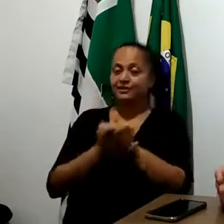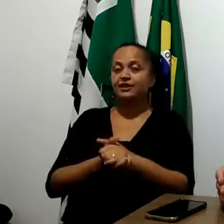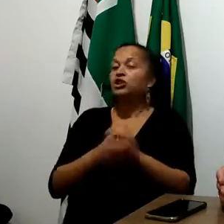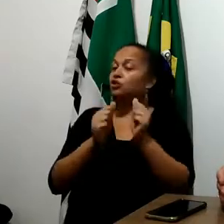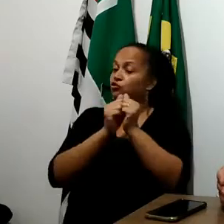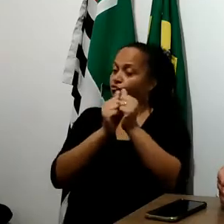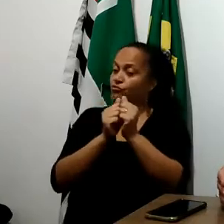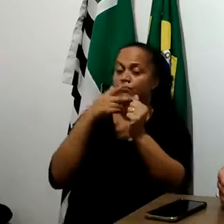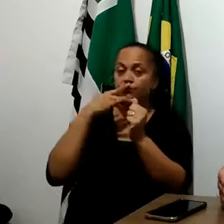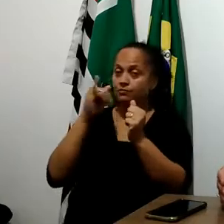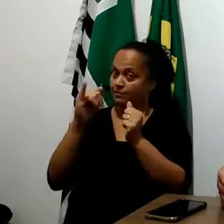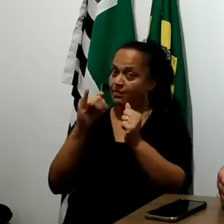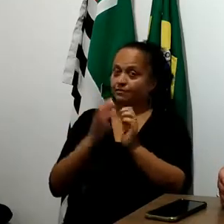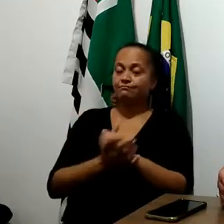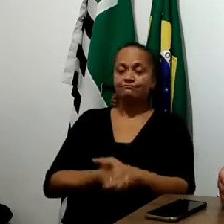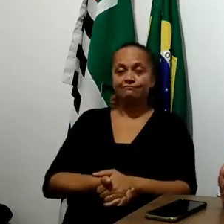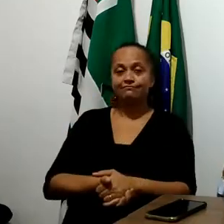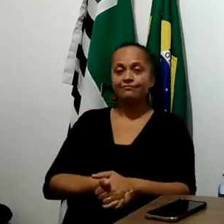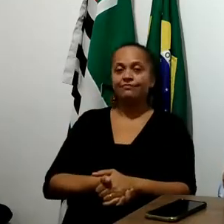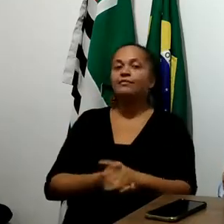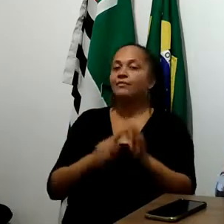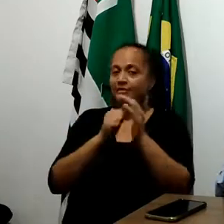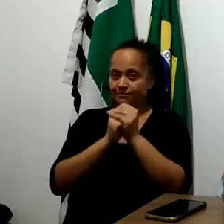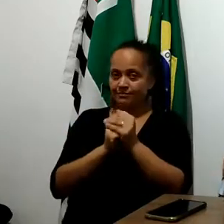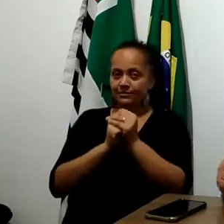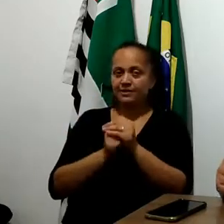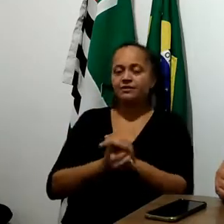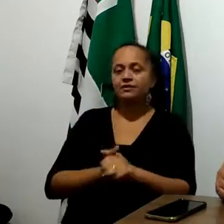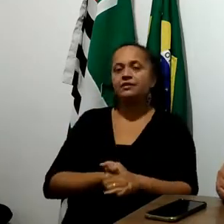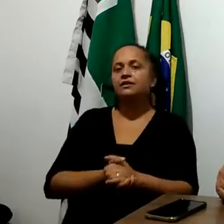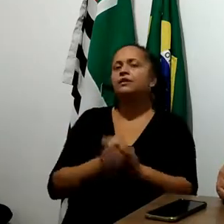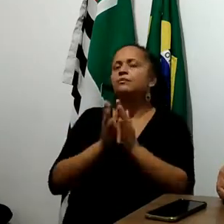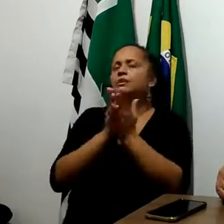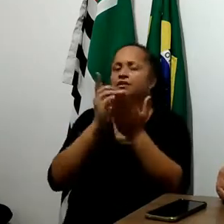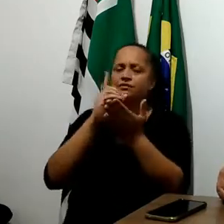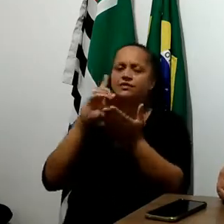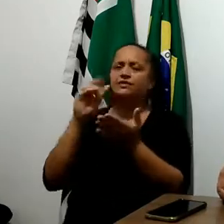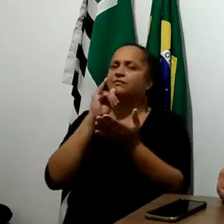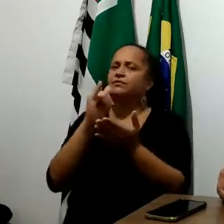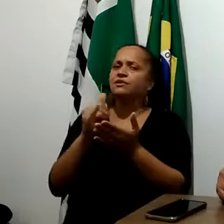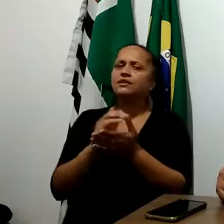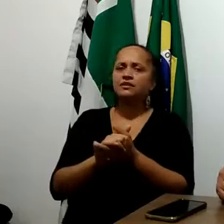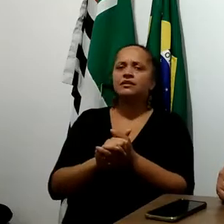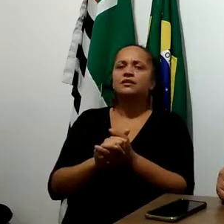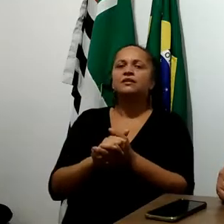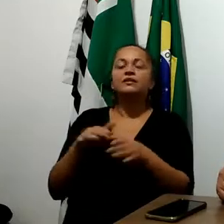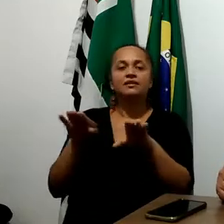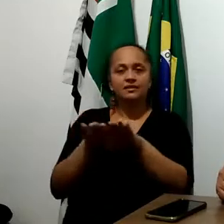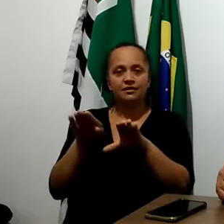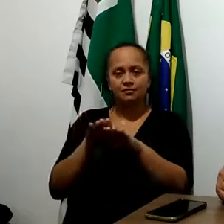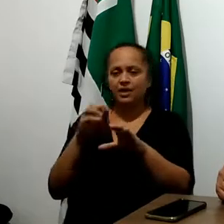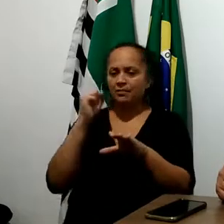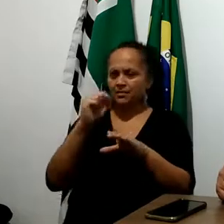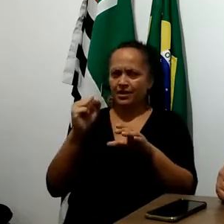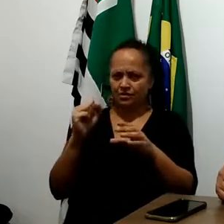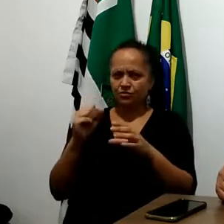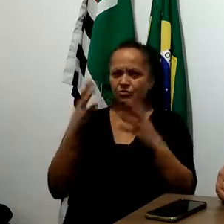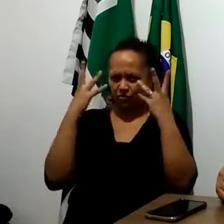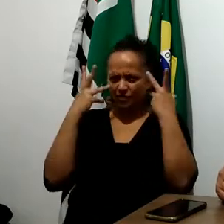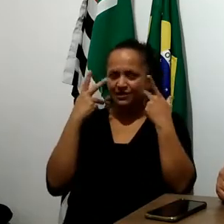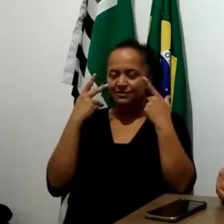comigo. Amém, amados? E a Bíblia diz que não ficou só nisso. Matou o melhor bezerro e fez uma